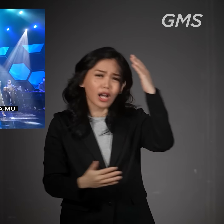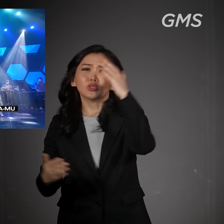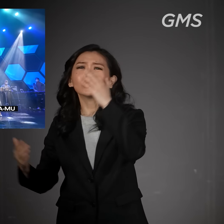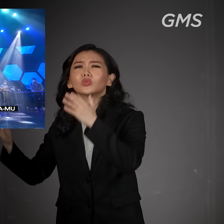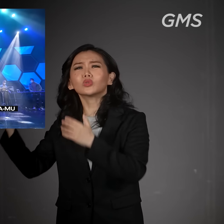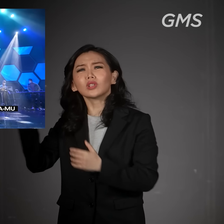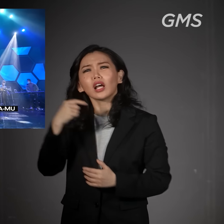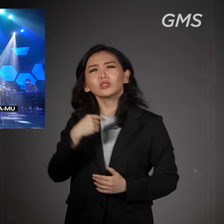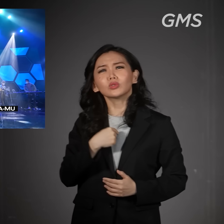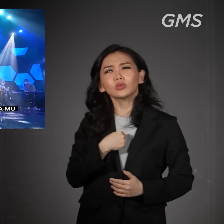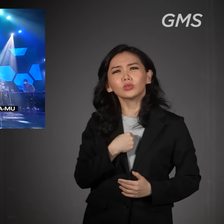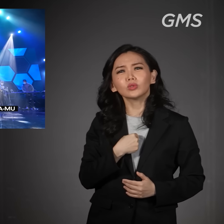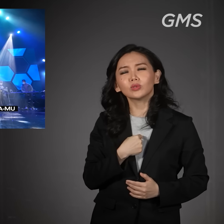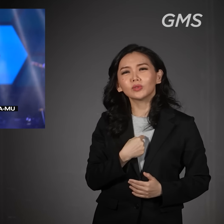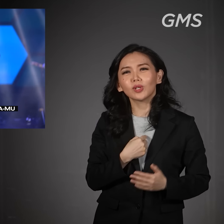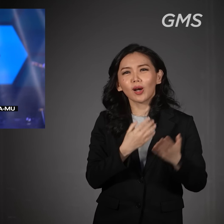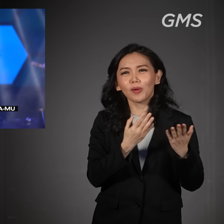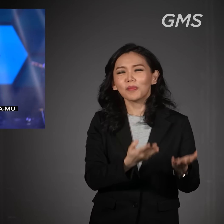menghanyutkanmu,